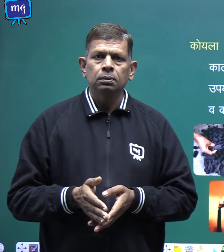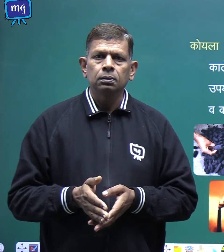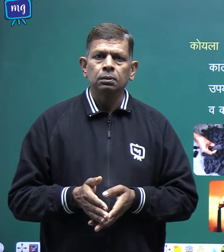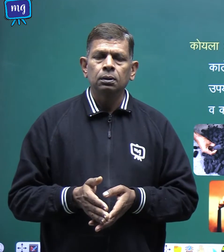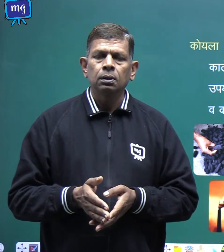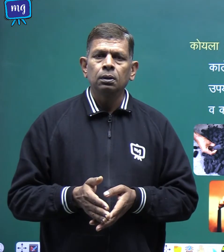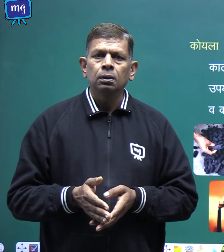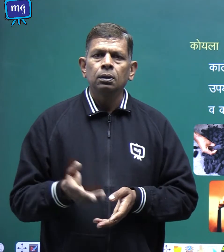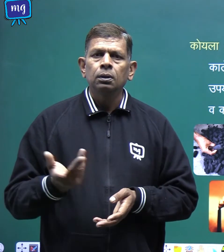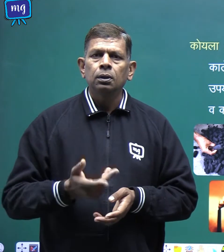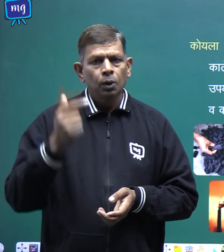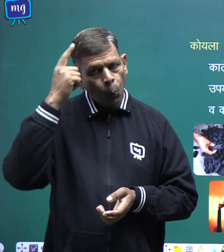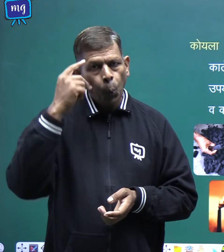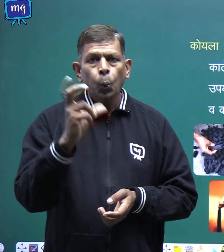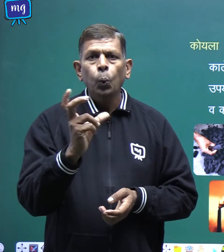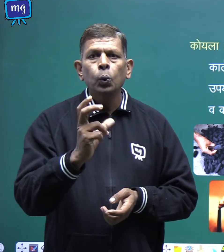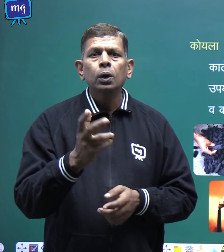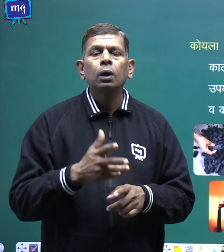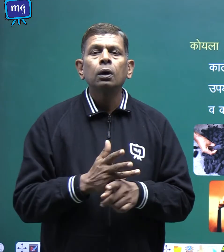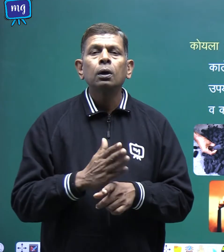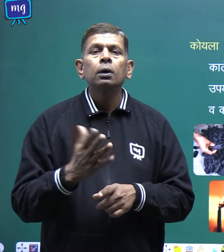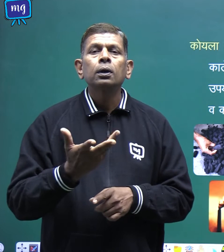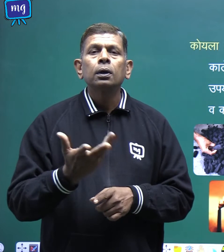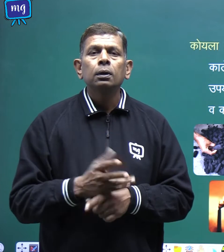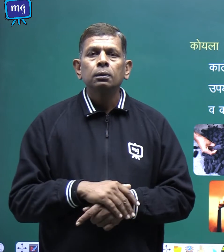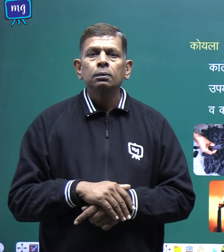कि कोयला क्या होता है।